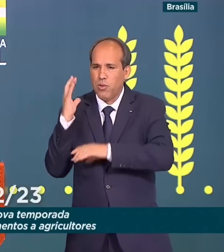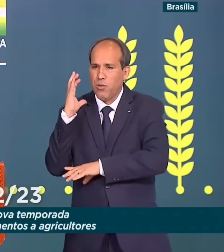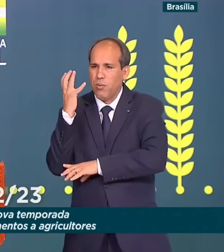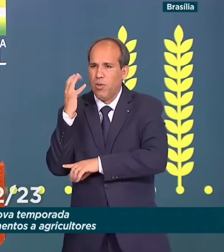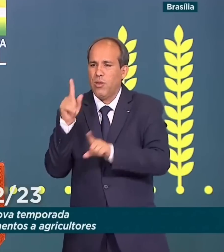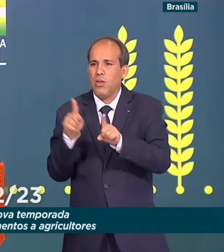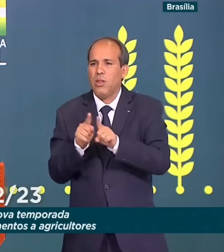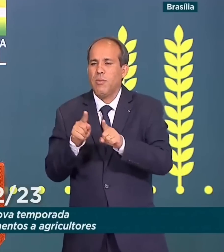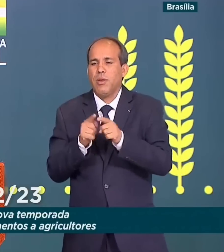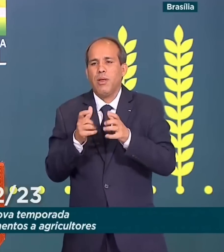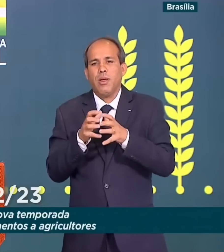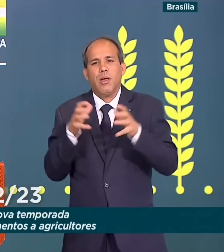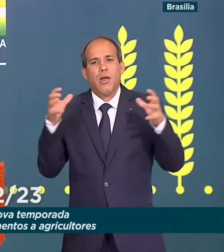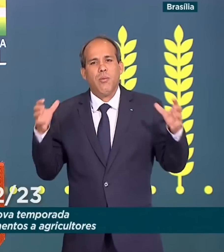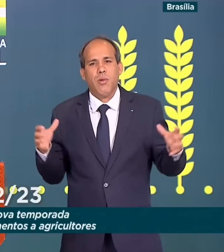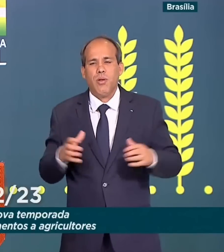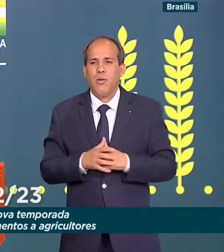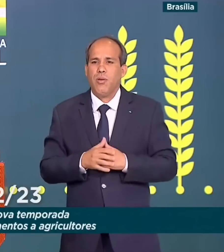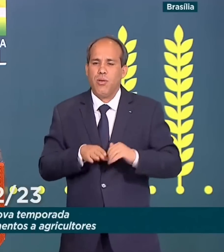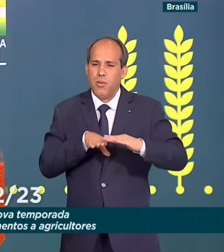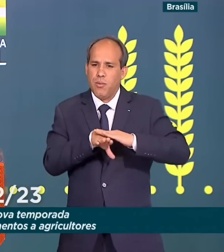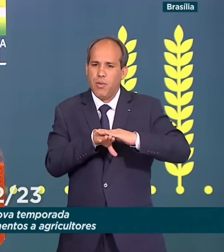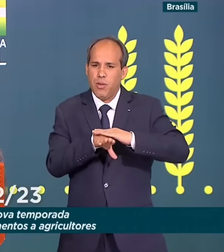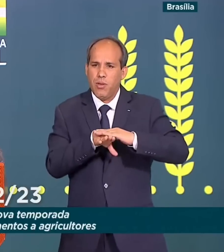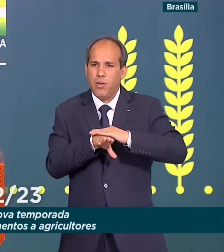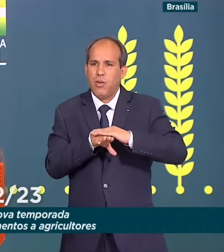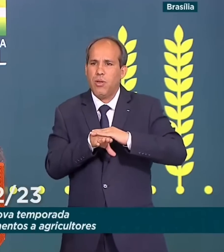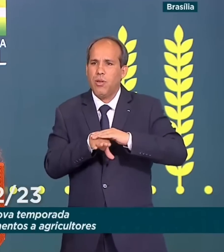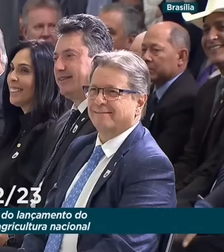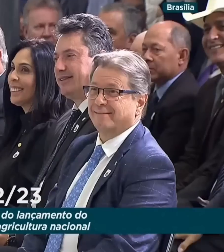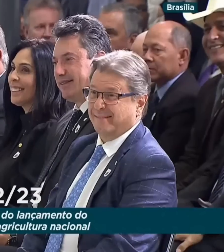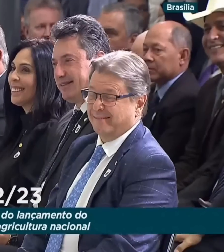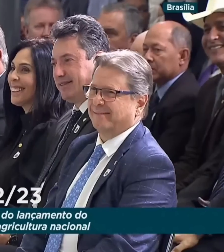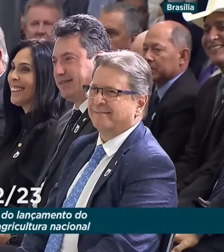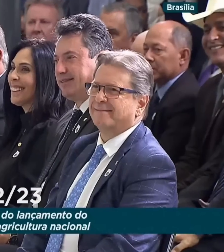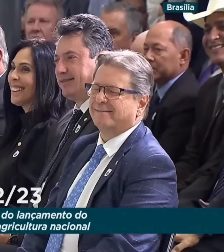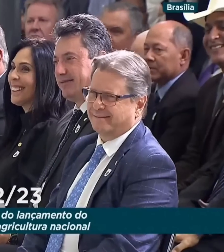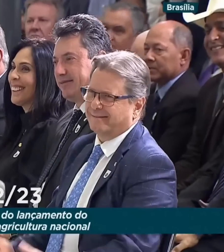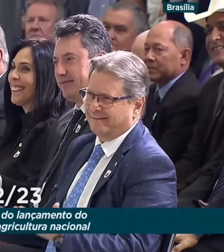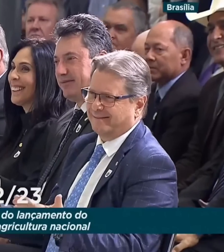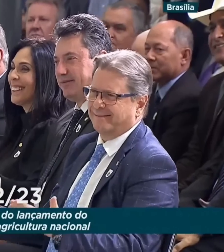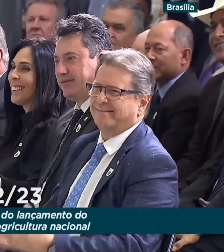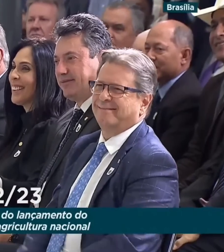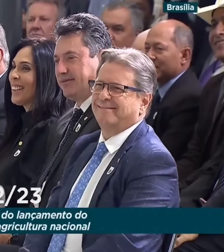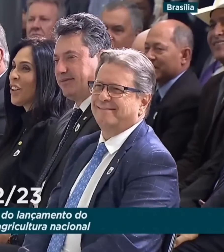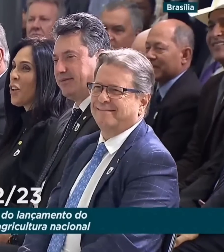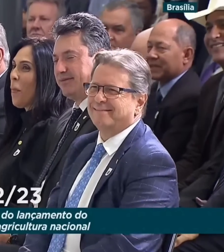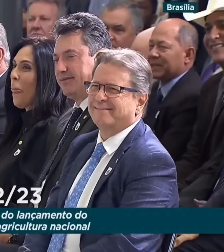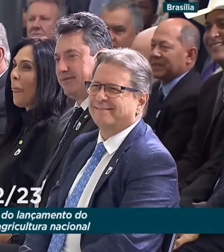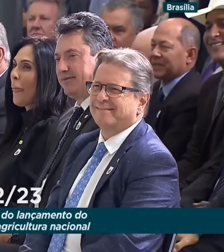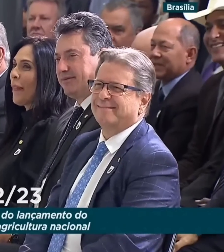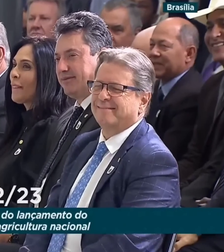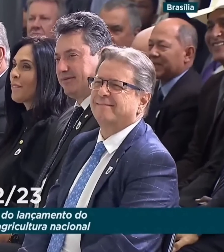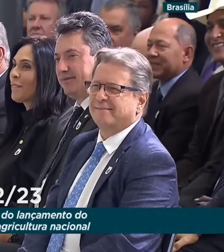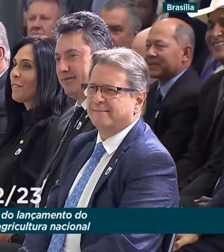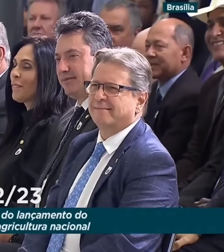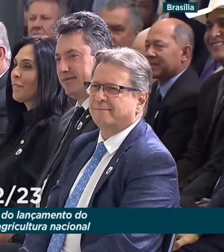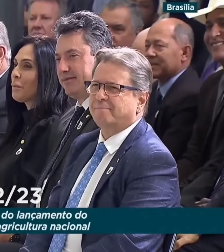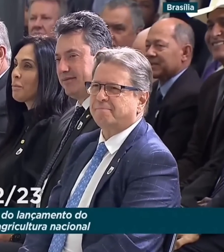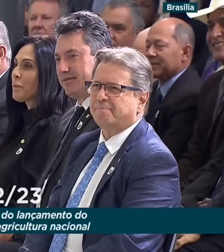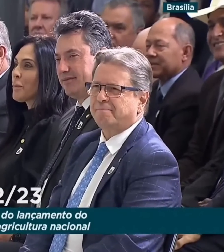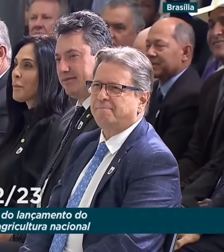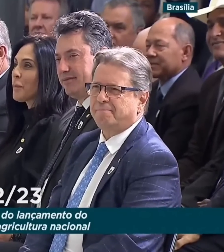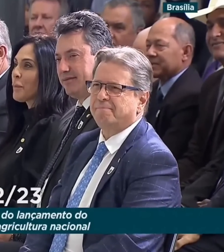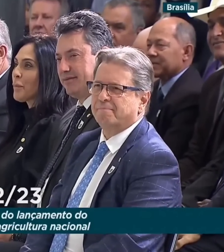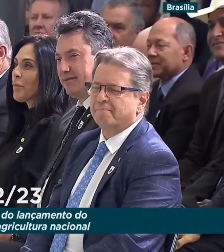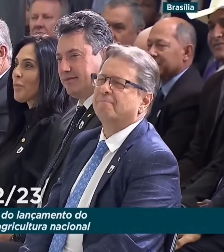foram destinados 246 bilhões, um aumento de 39%. Já os recursos para